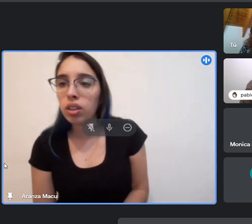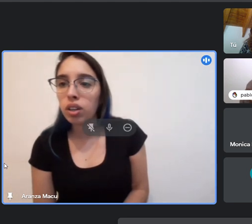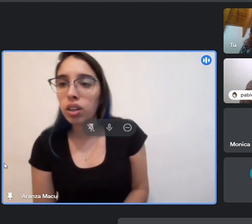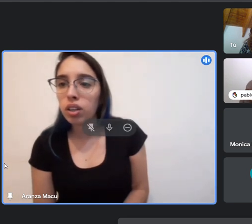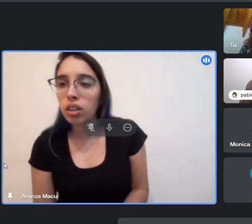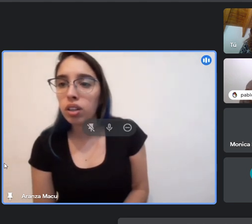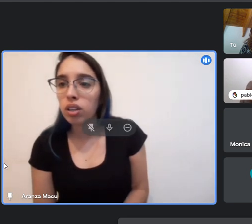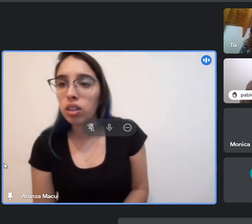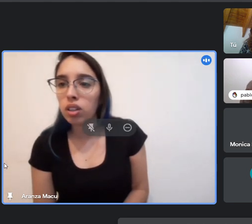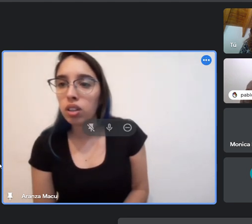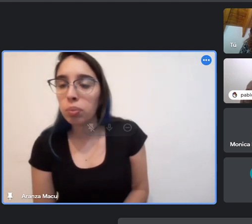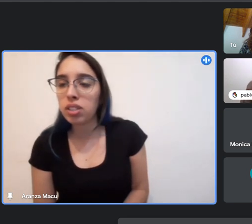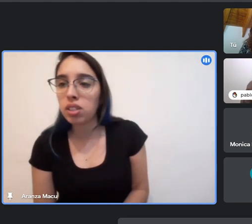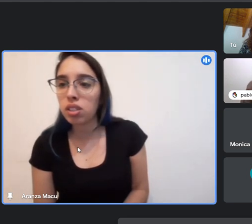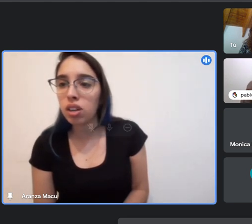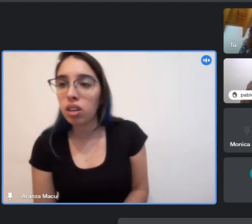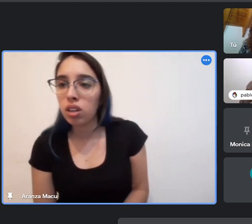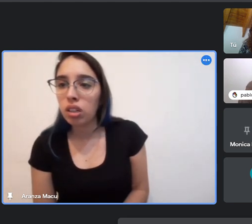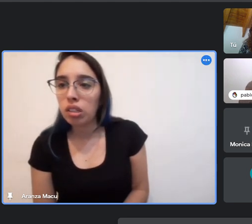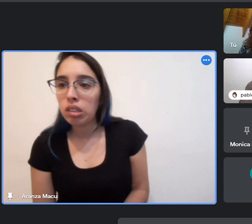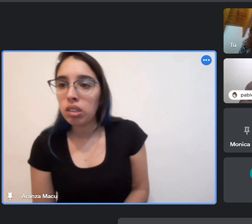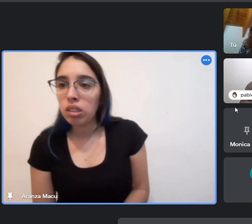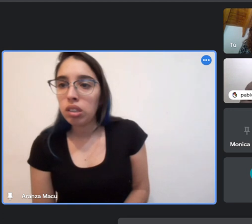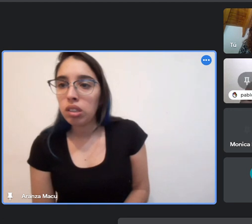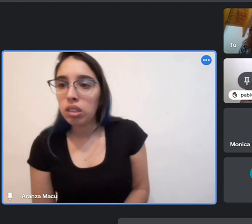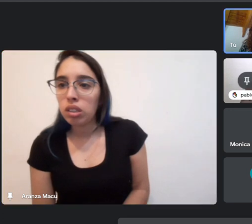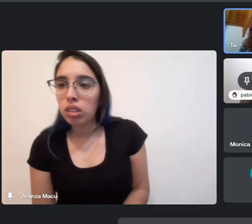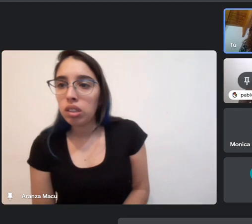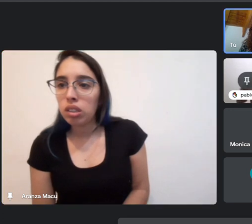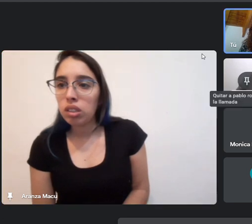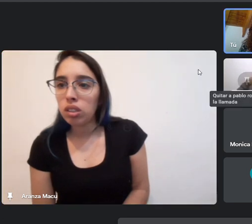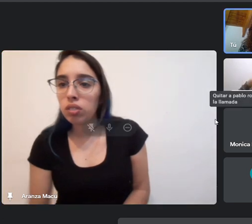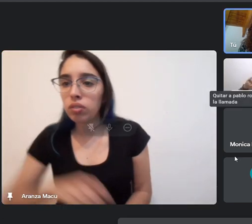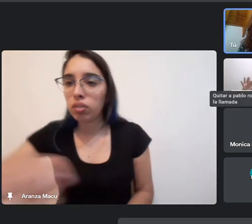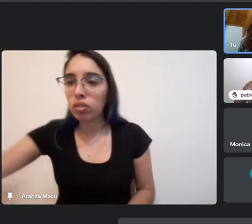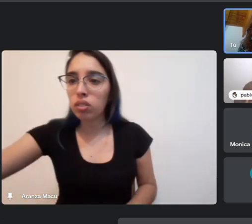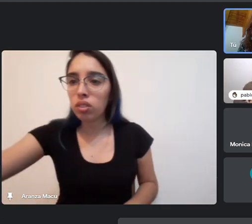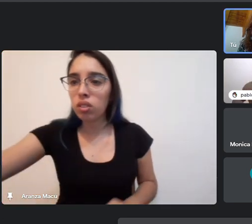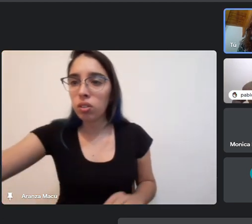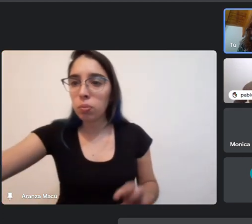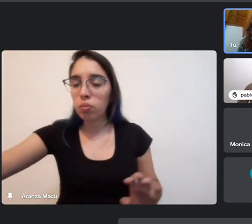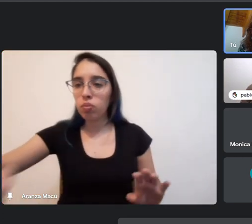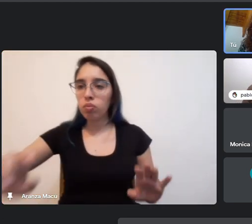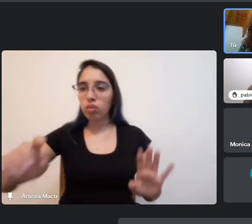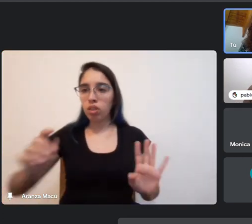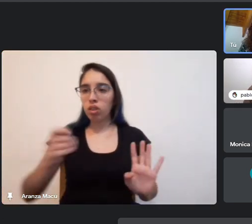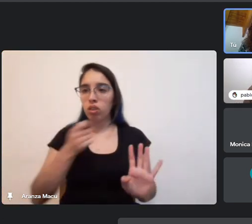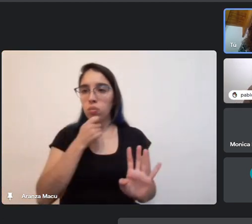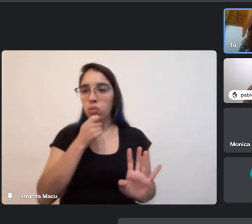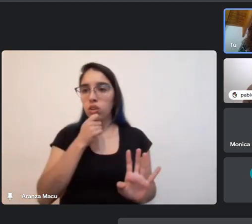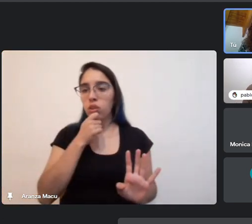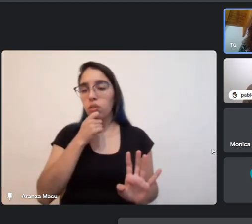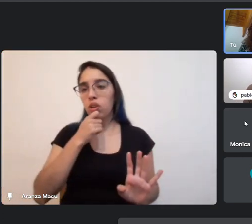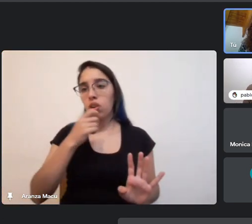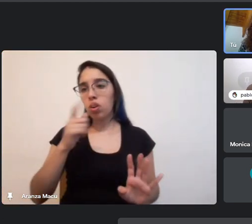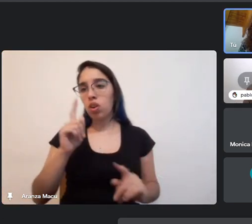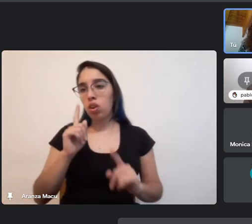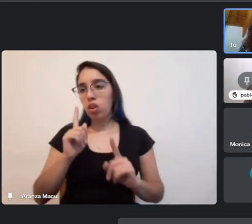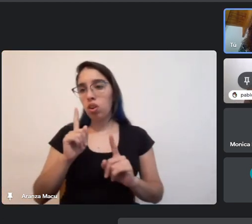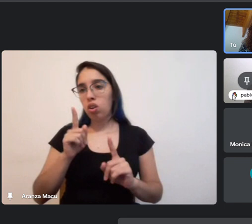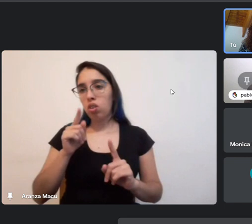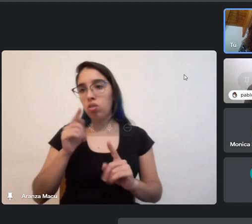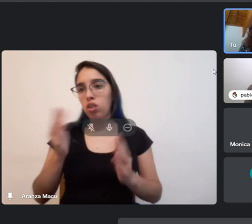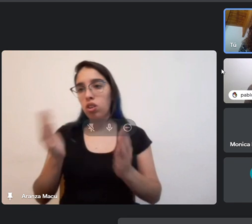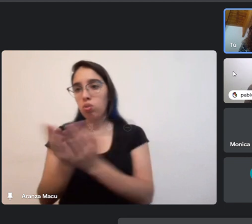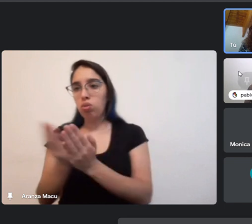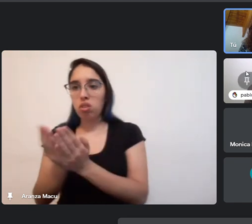tener que ir y presenciar. En el caso de las personas que están cursando, como en tu caso